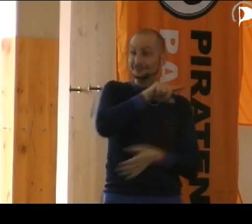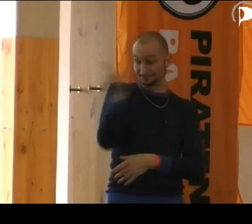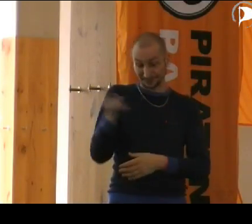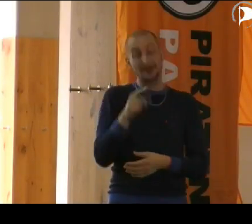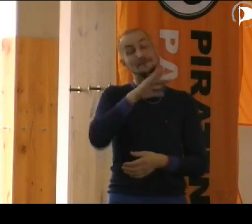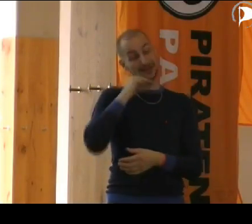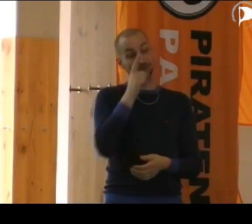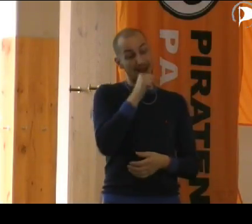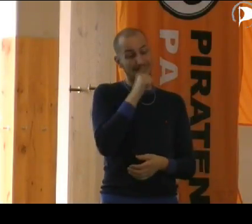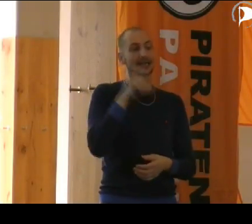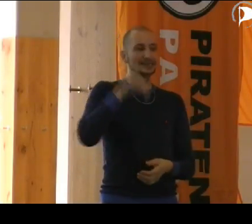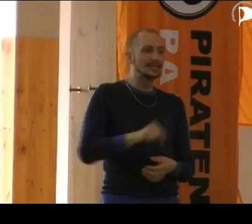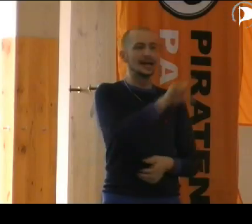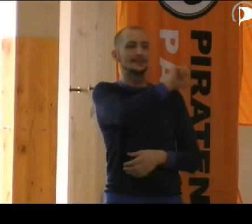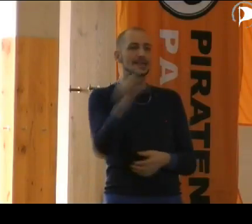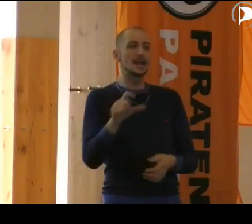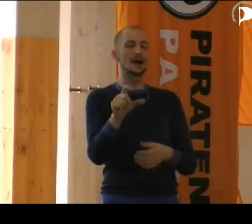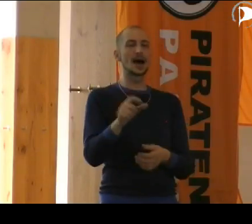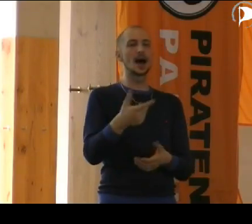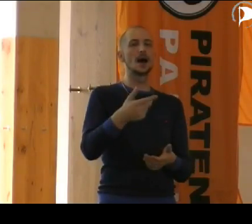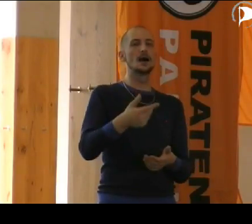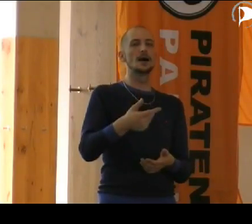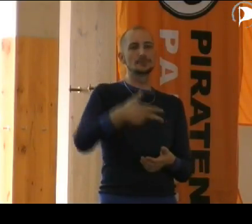jedes thema kommt jährlich